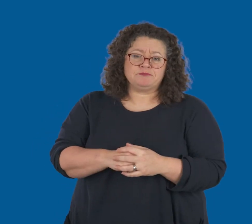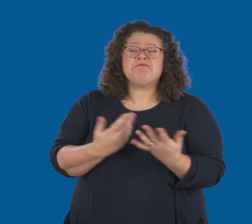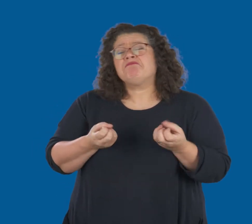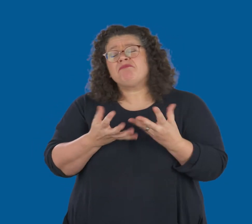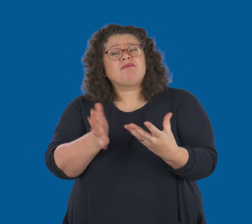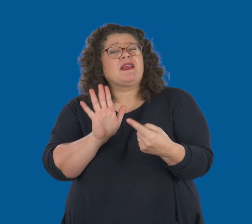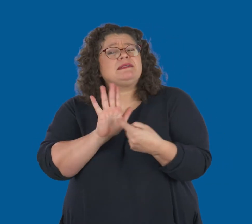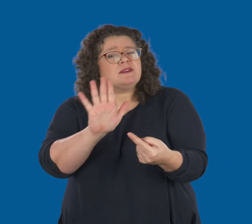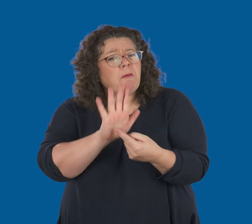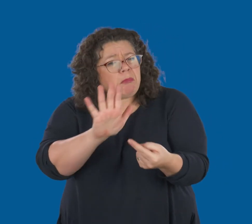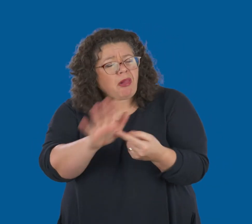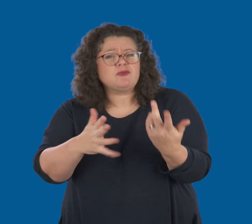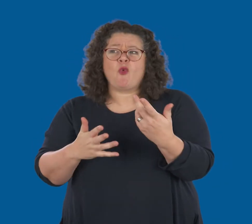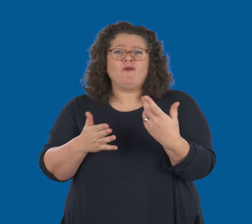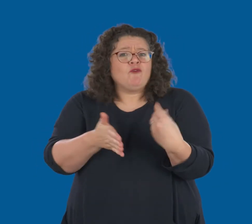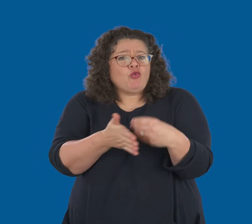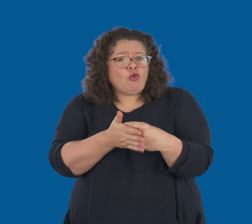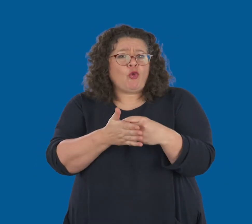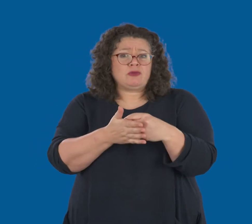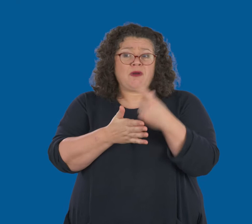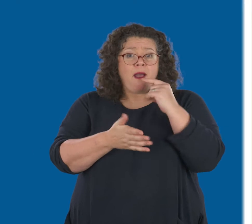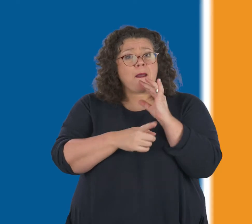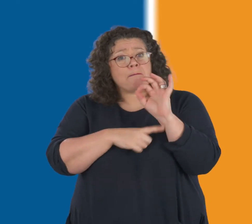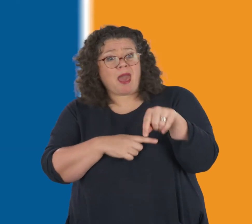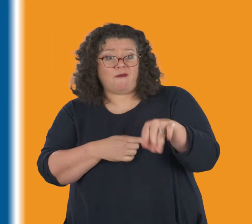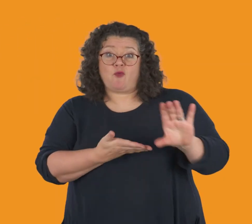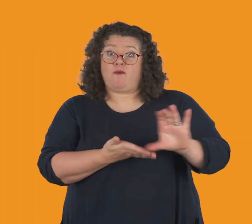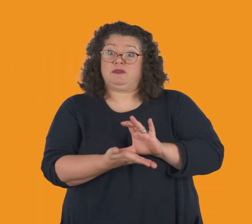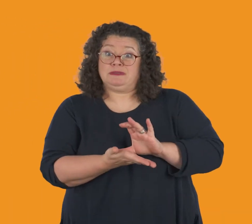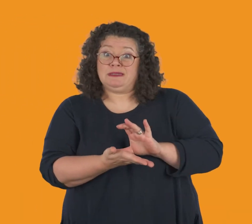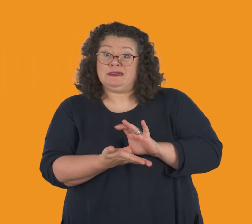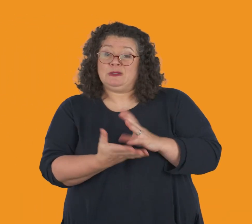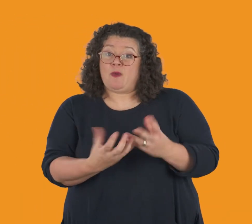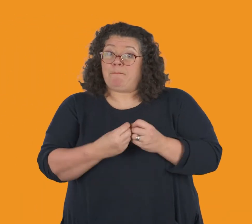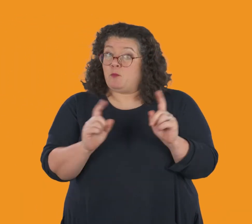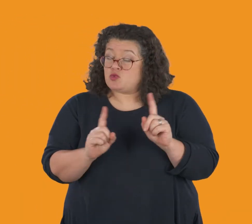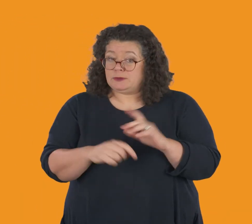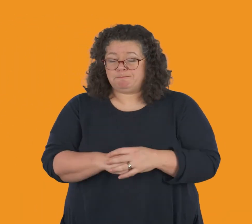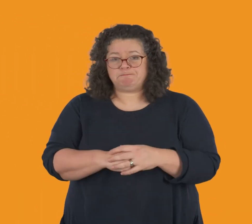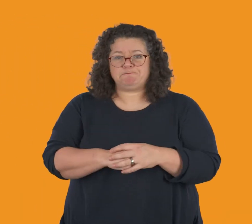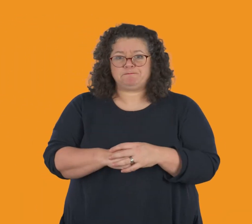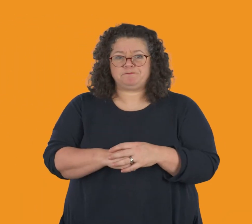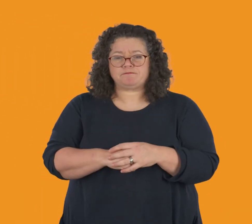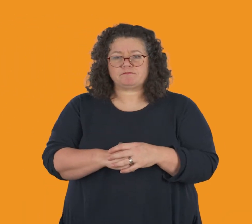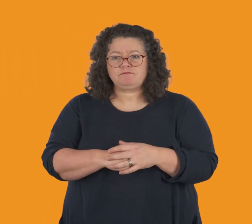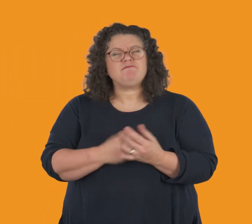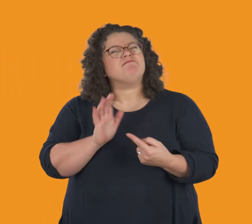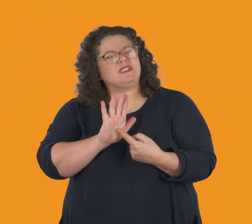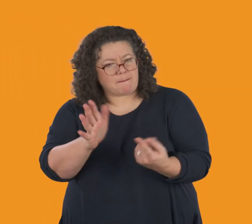rai enghreifftiau o'r math o gostau y gallwch wneud cais i'r Gronfa ar ei cyfer. Mae gan dyfrig nam difrifol